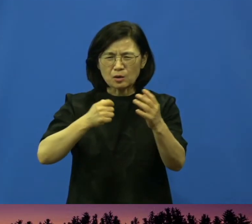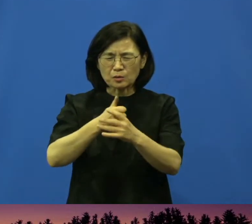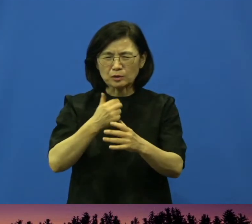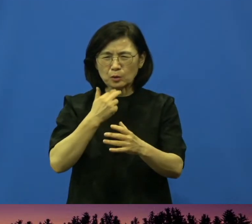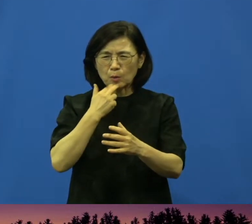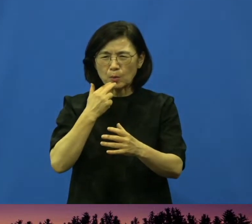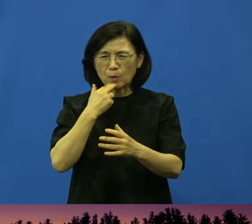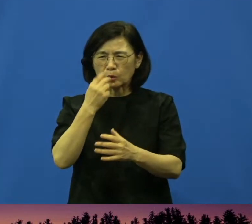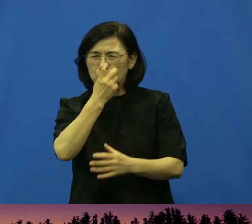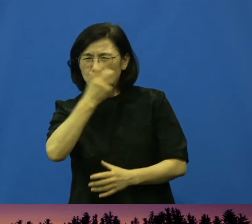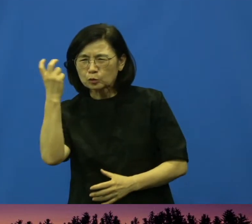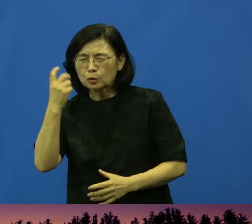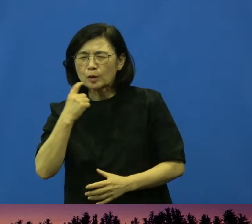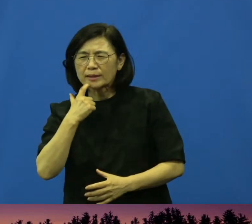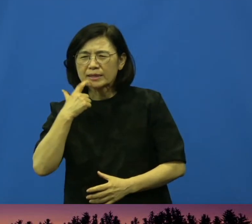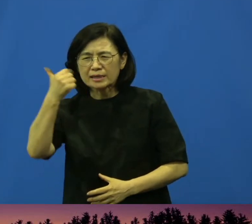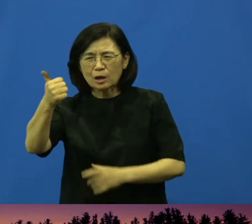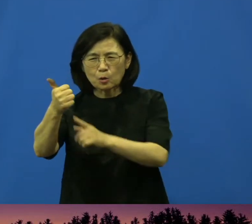거예요.